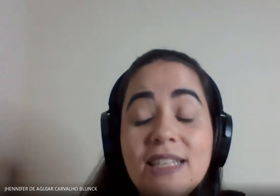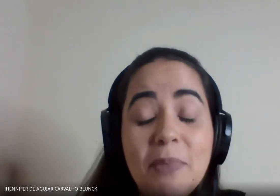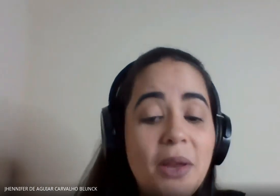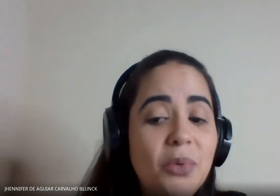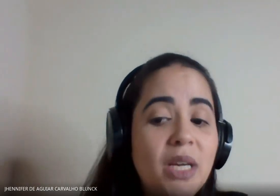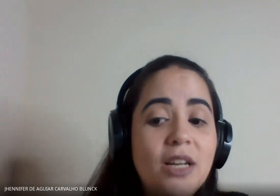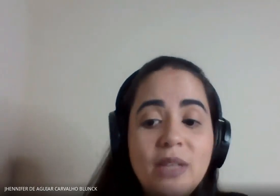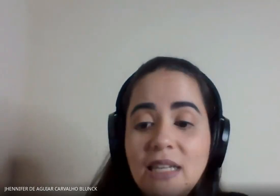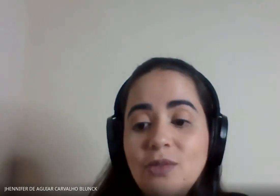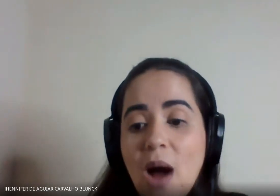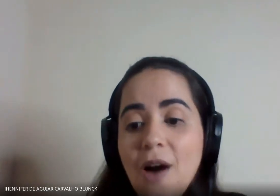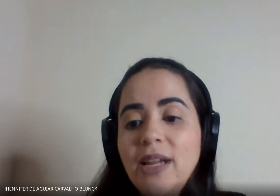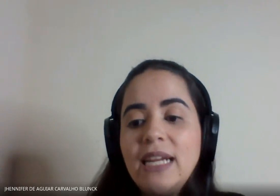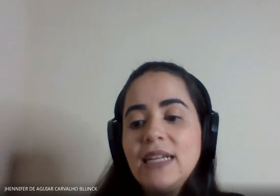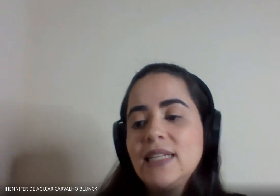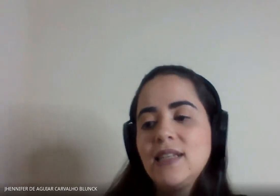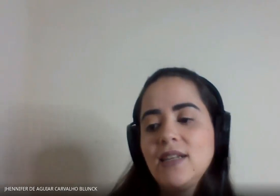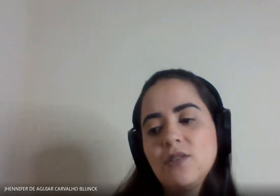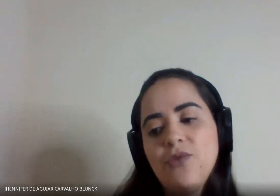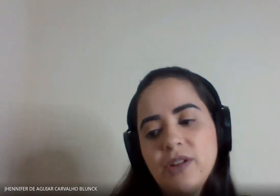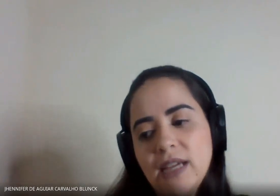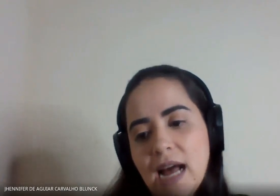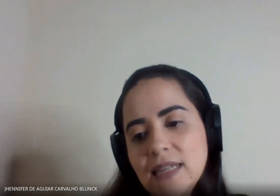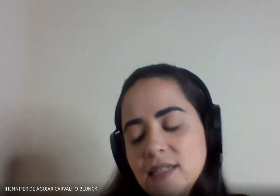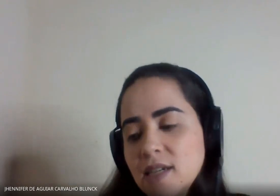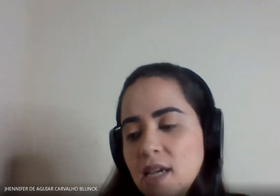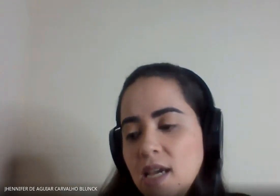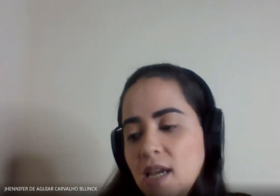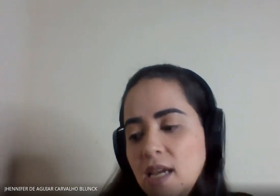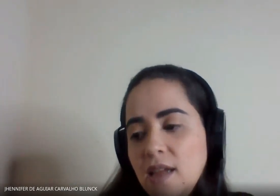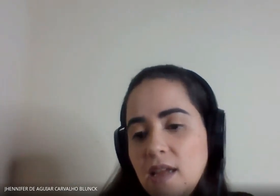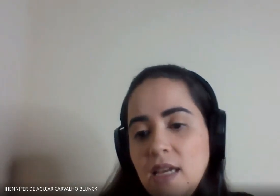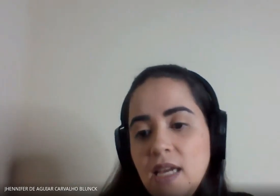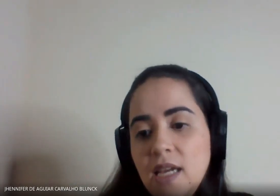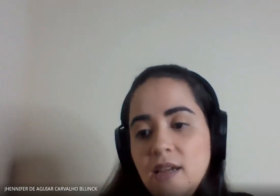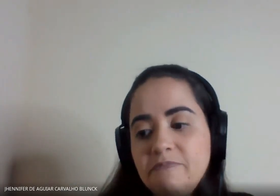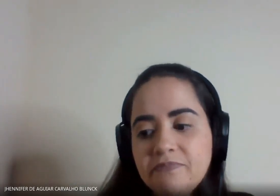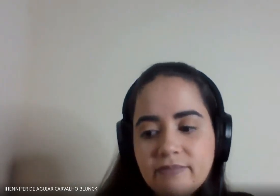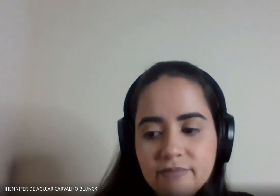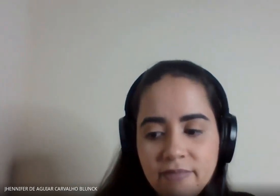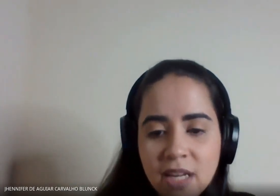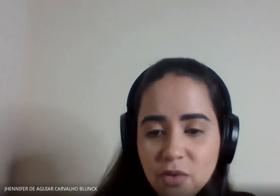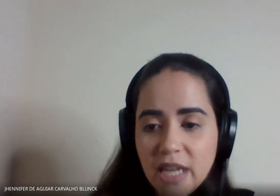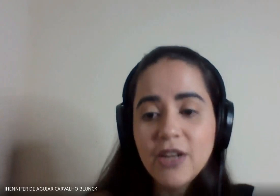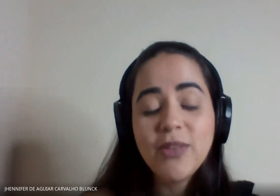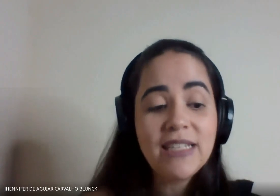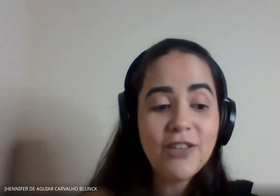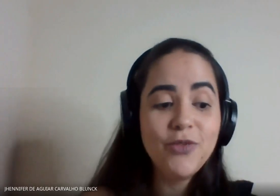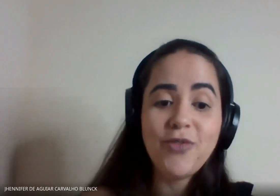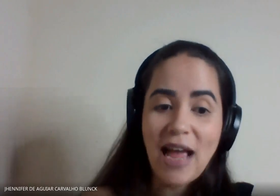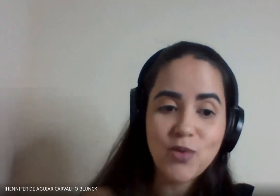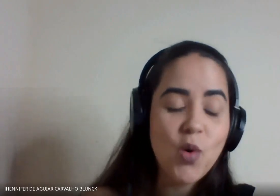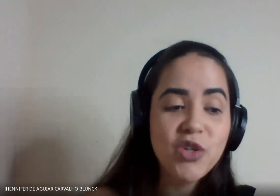mais nesse período que não está tendo aula, né? Que as crianças estão ficando em casa. E eu sei que não